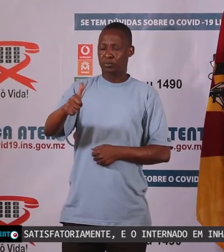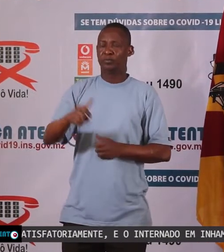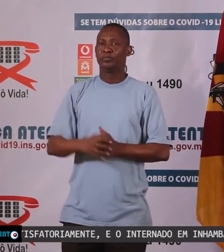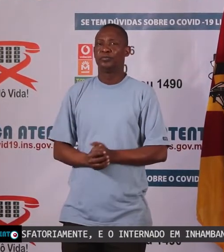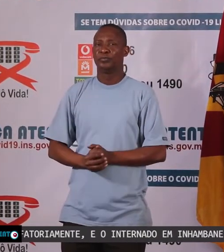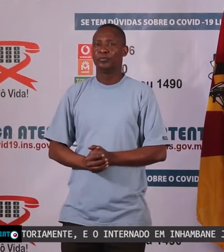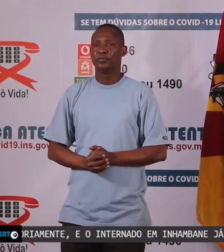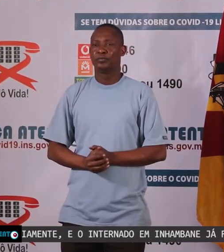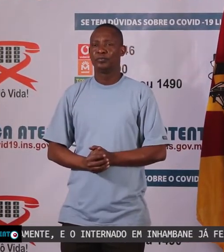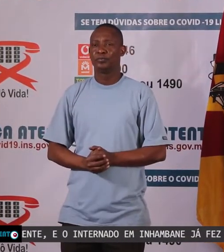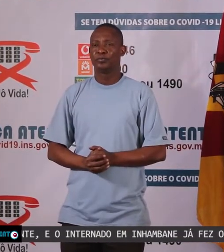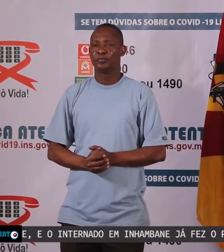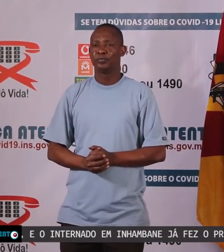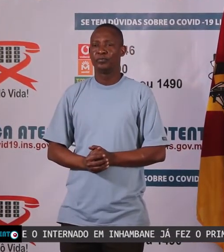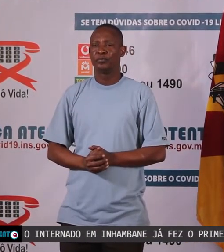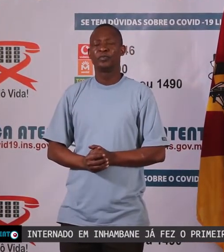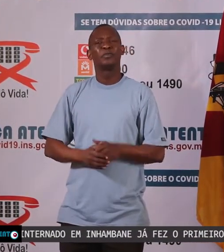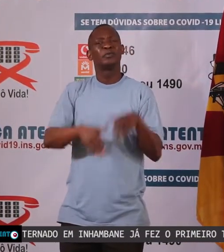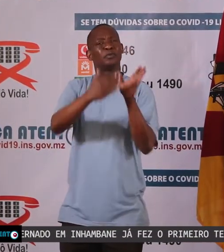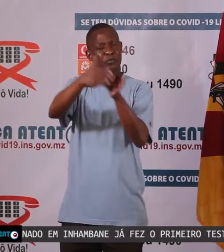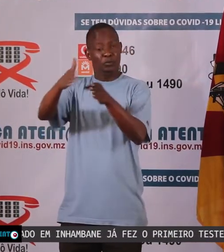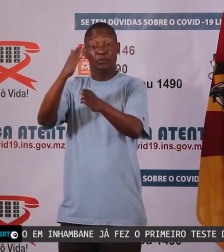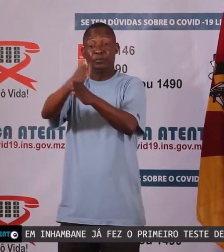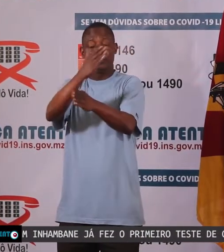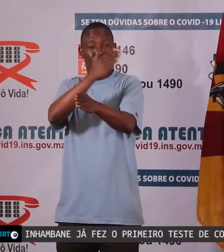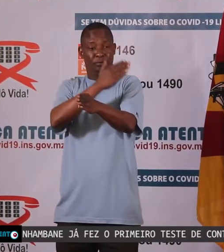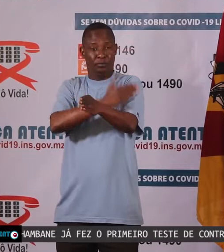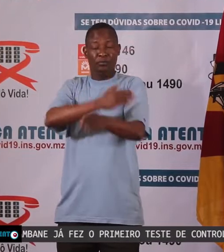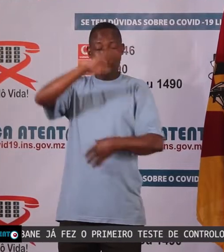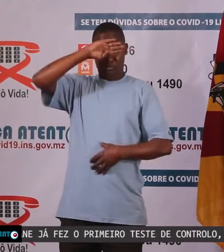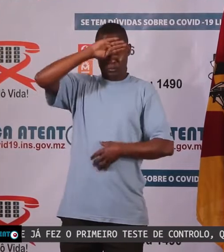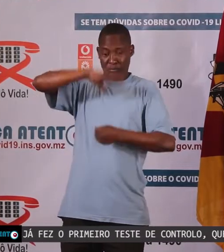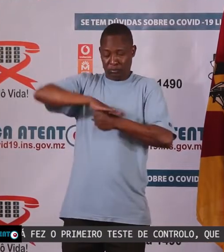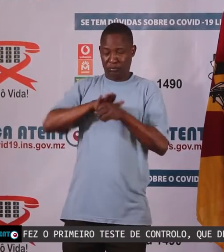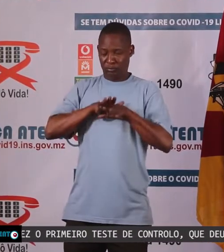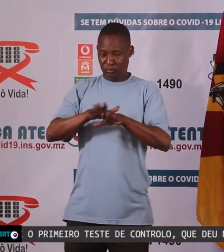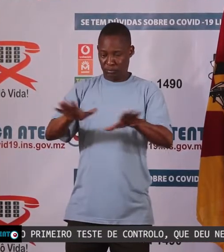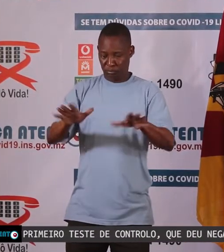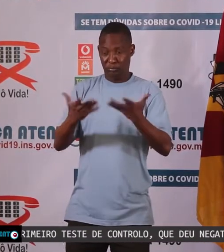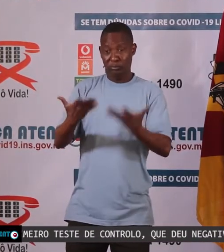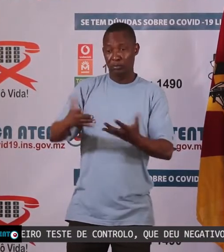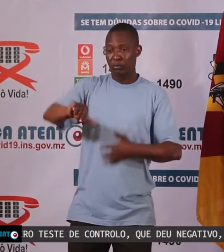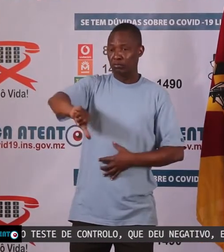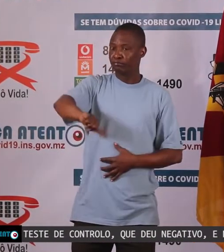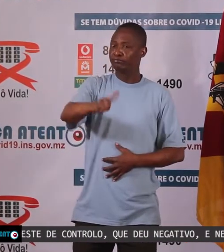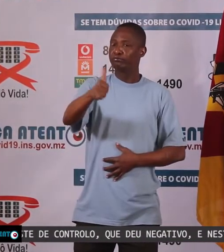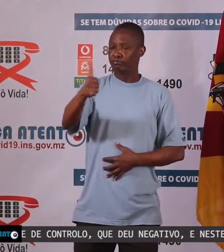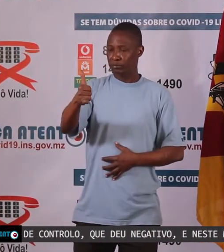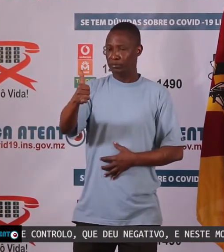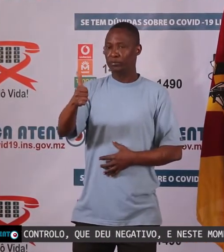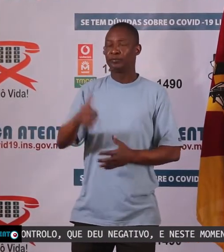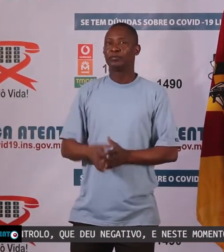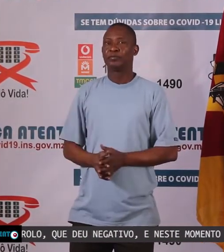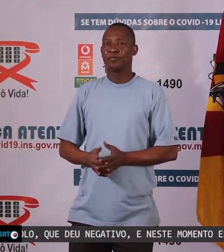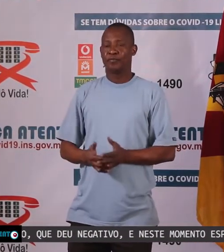Informação sobre recuperados. gostaríamos de informar que temos